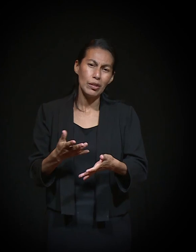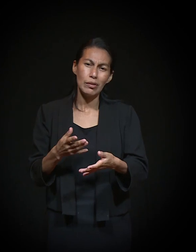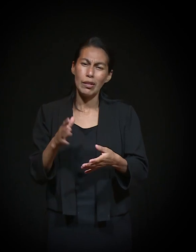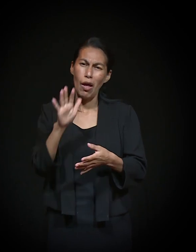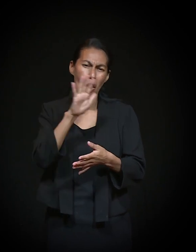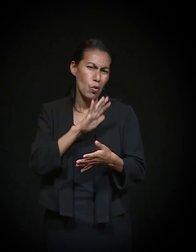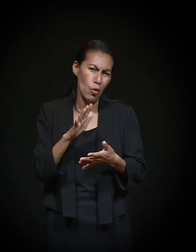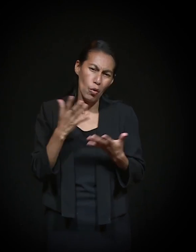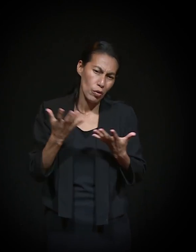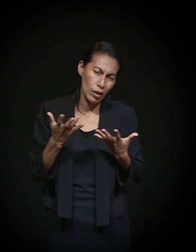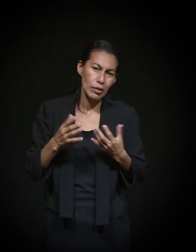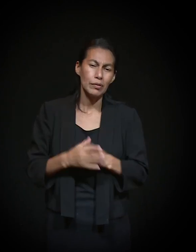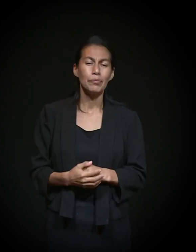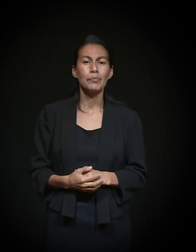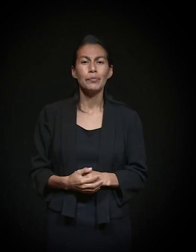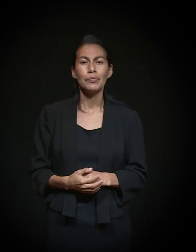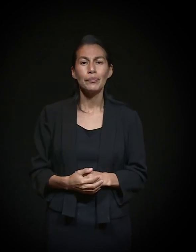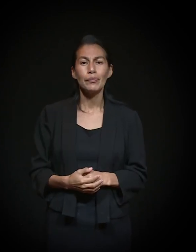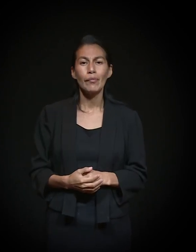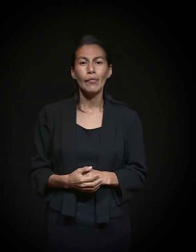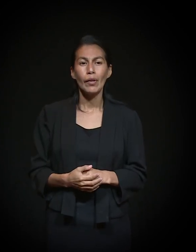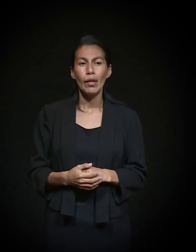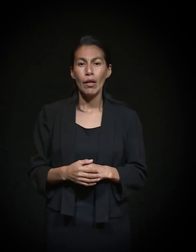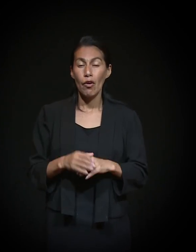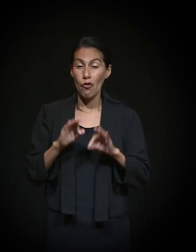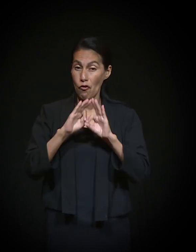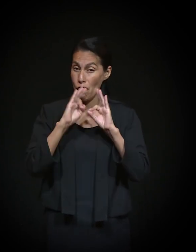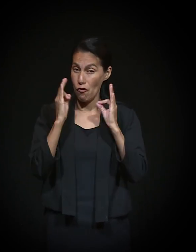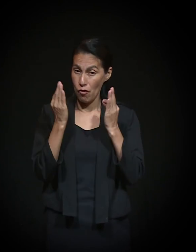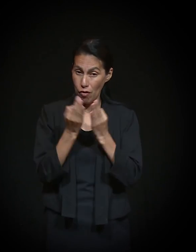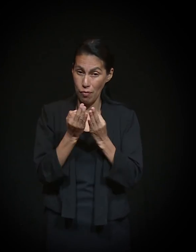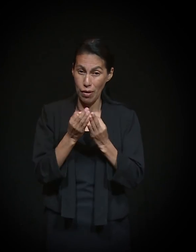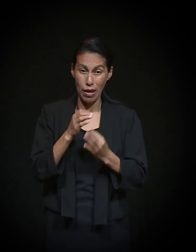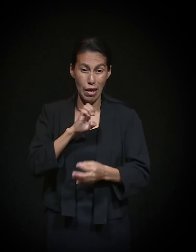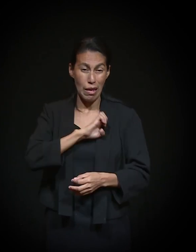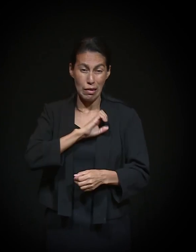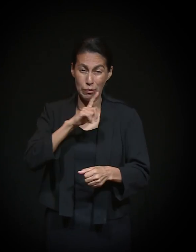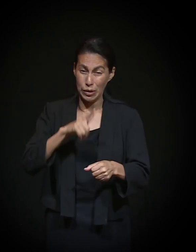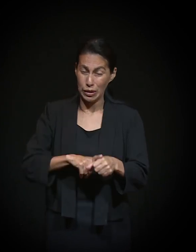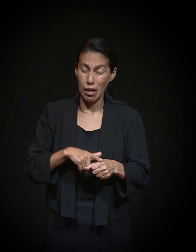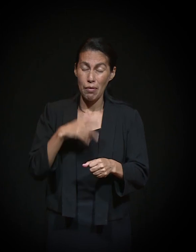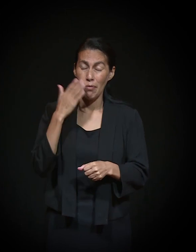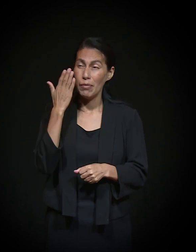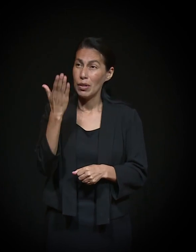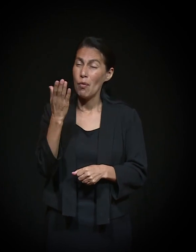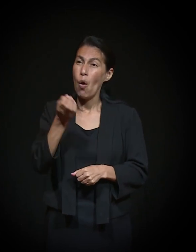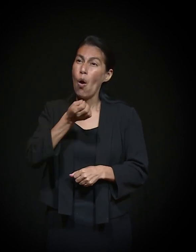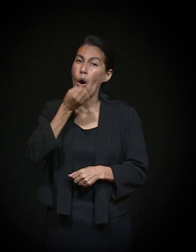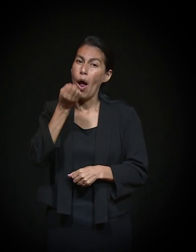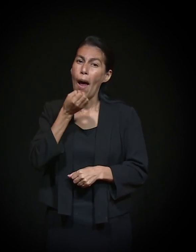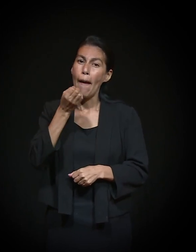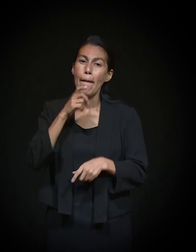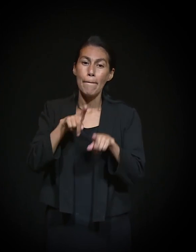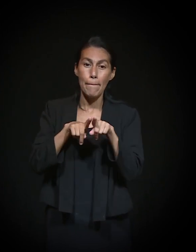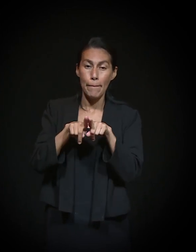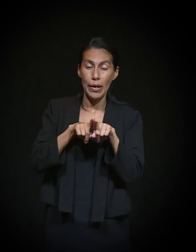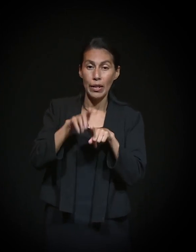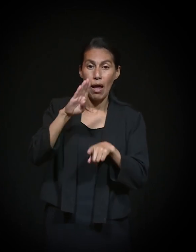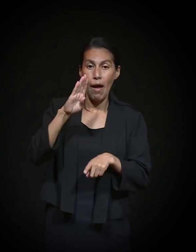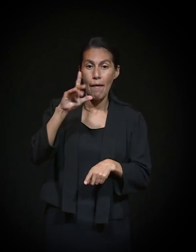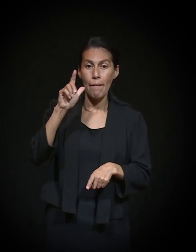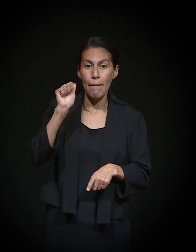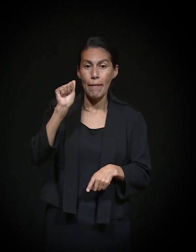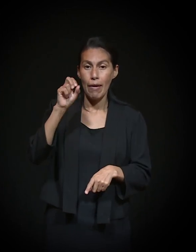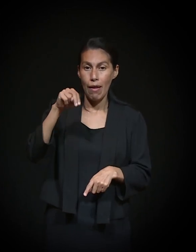Dios pone, ¿verdad? Que hay que hacerlo. En forma especial por la salud de la hermana Blandina, de la